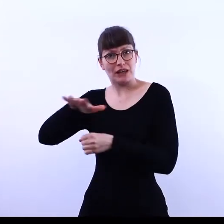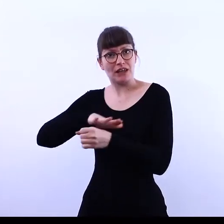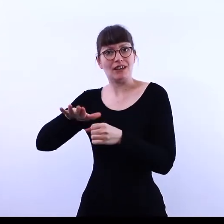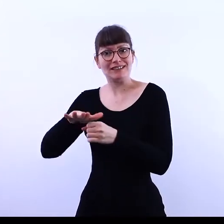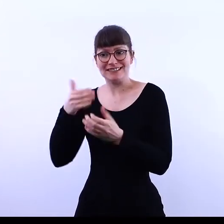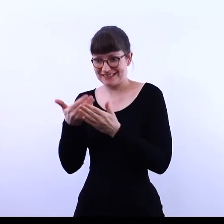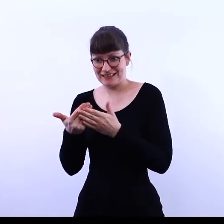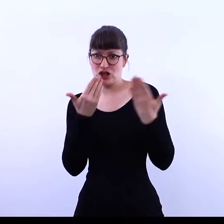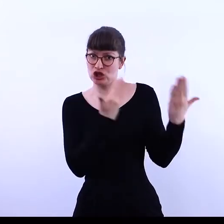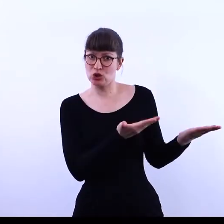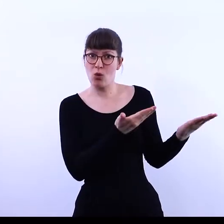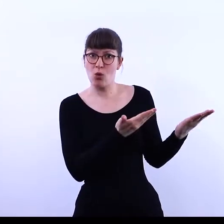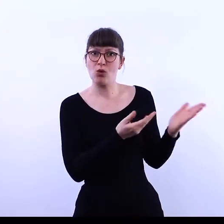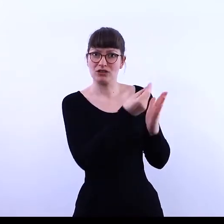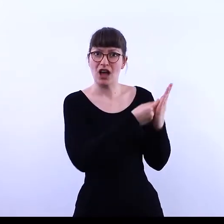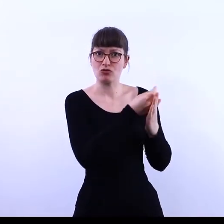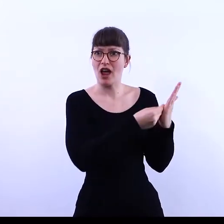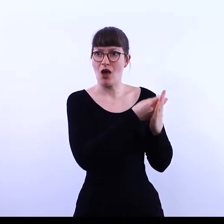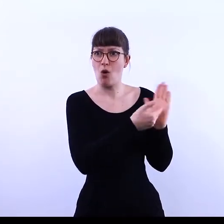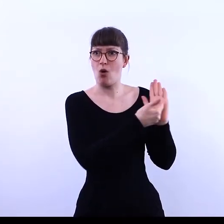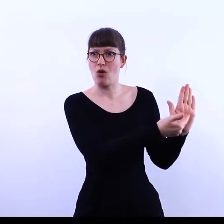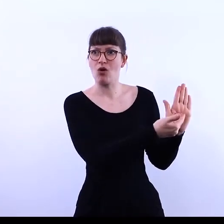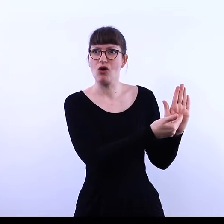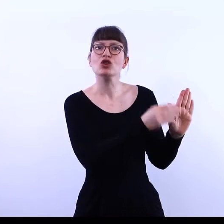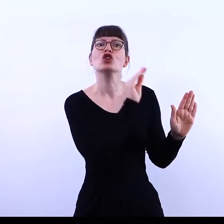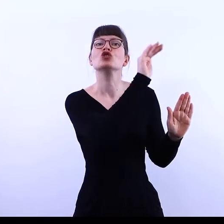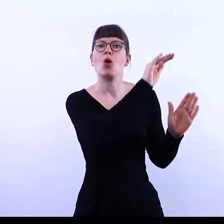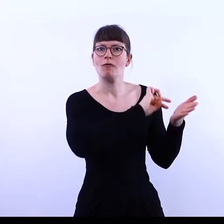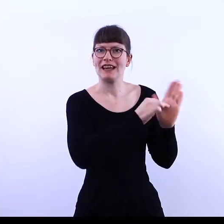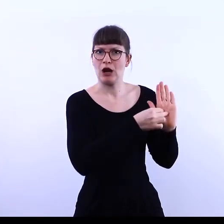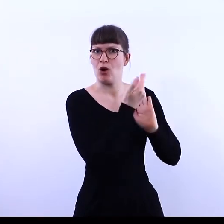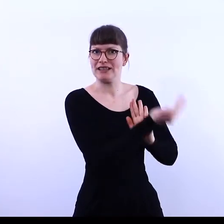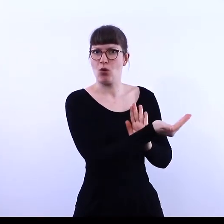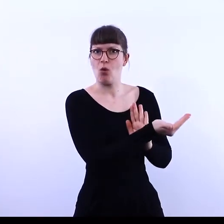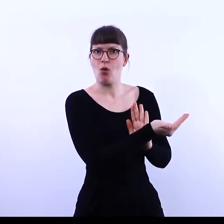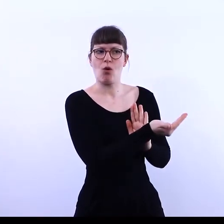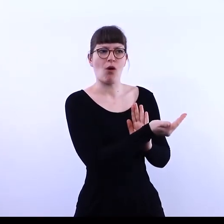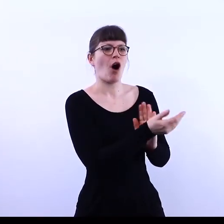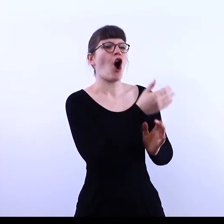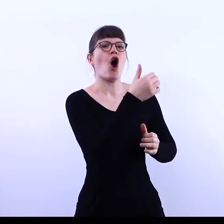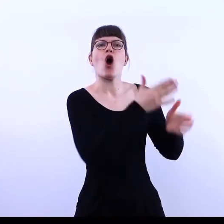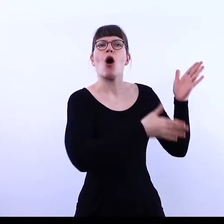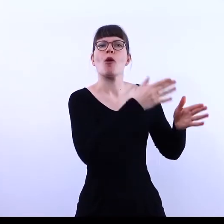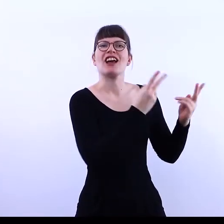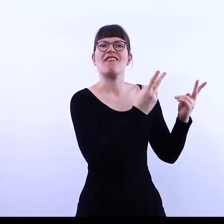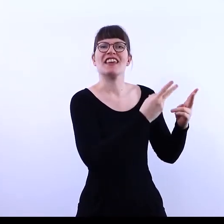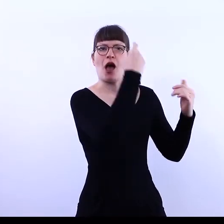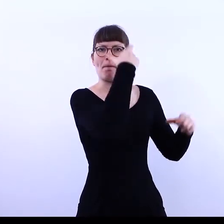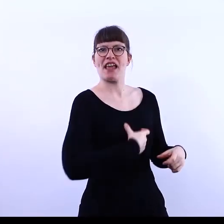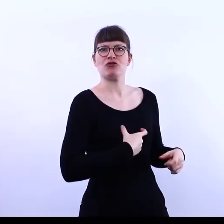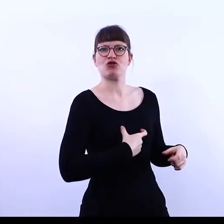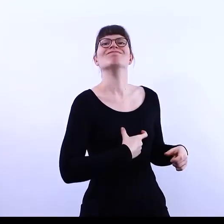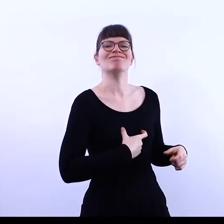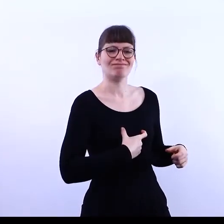Darstellung von Zukunftstechnologie, diese menschengleiche Roboter besonders viele Ängste